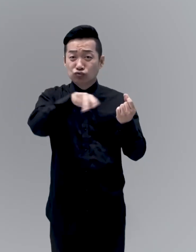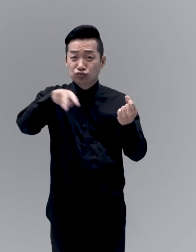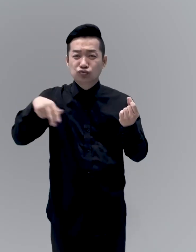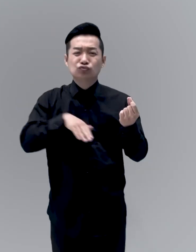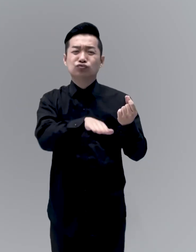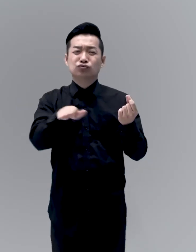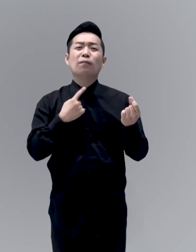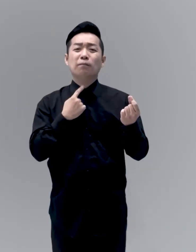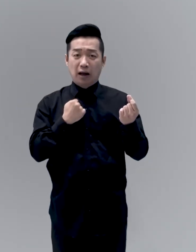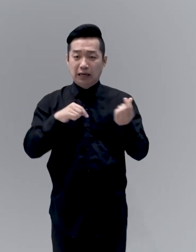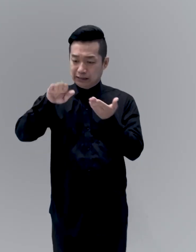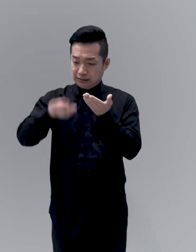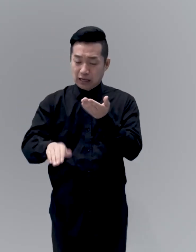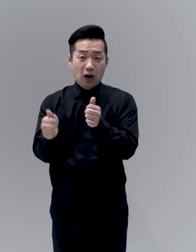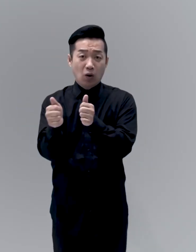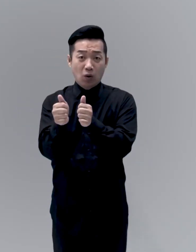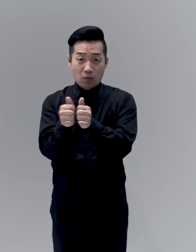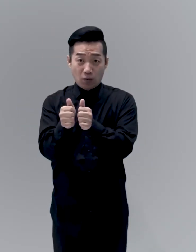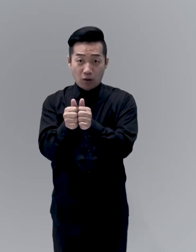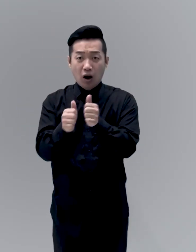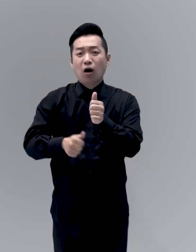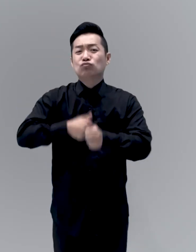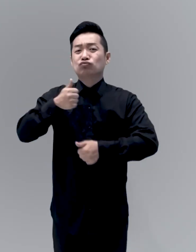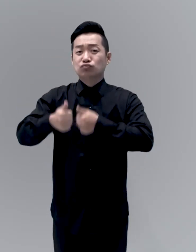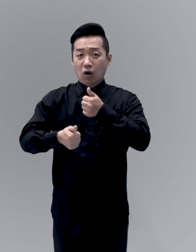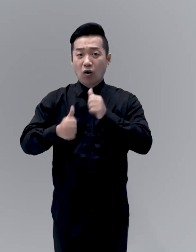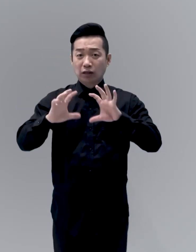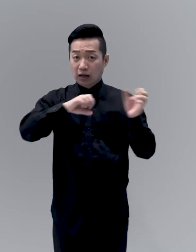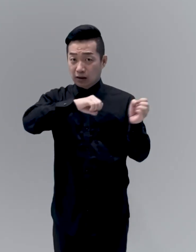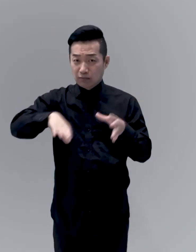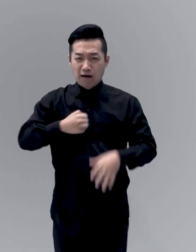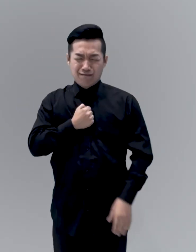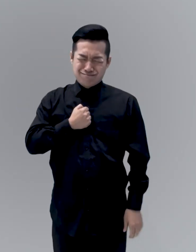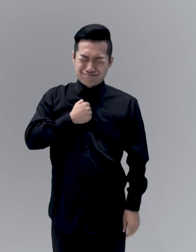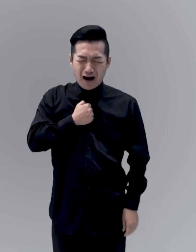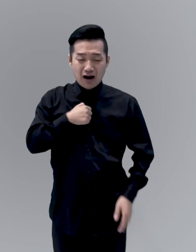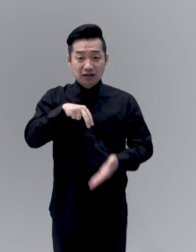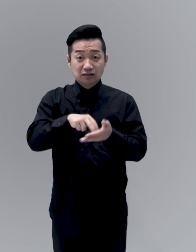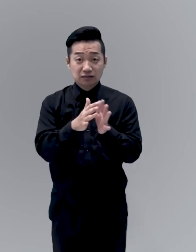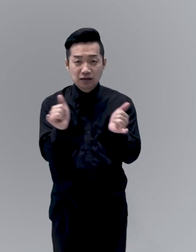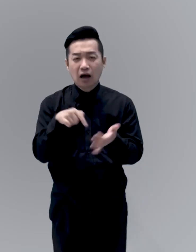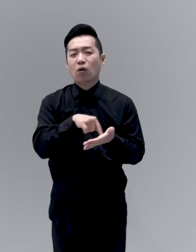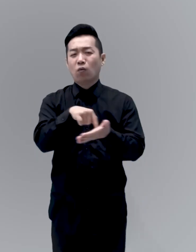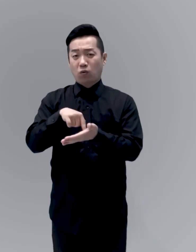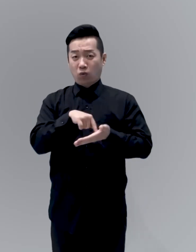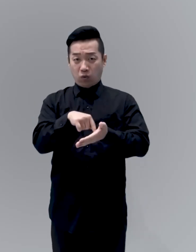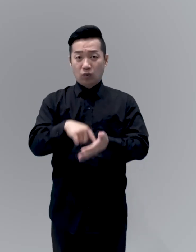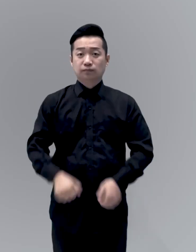떠도는 우리가 있었다. 상놈의 분노, 나라 잃은 서름을 딛고 선자의 고독.